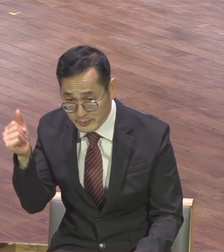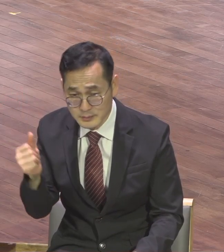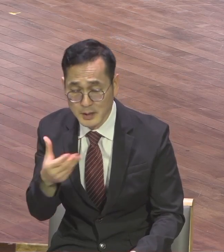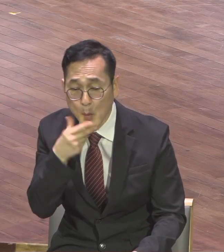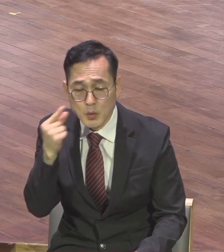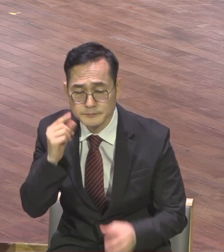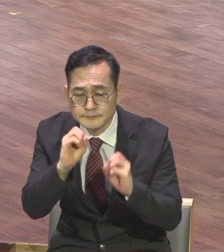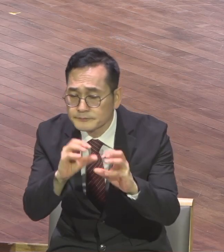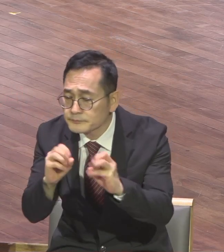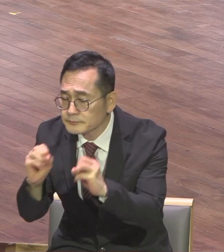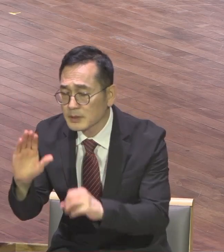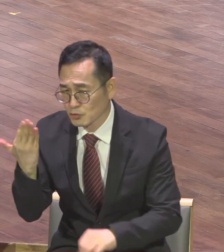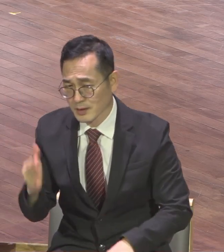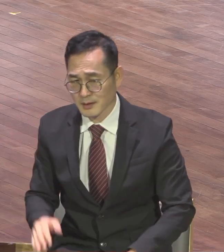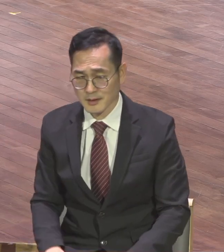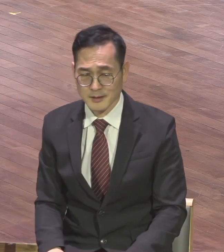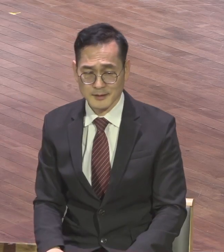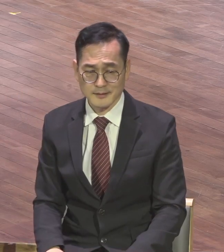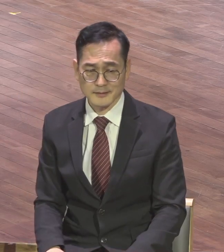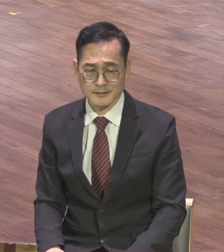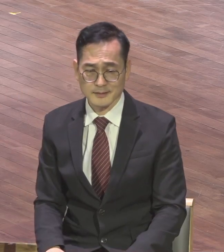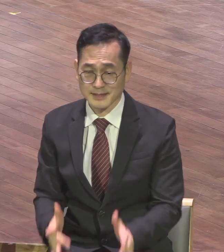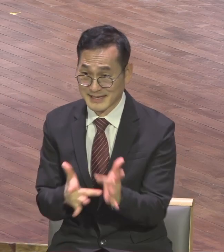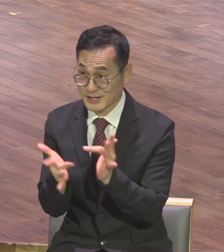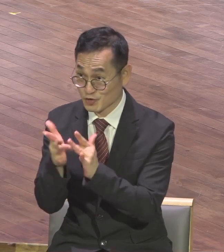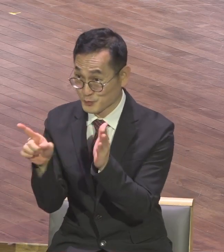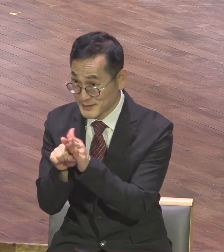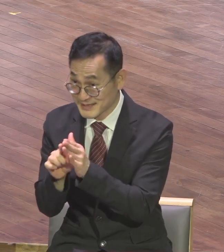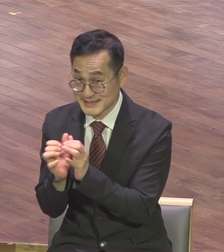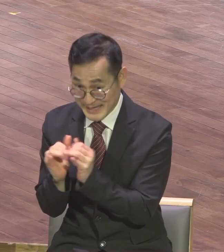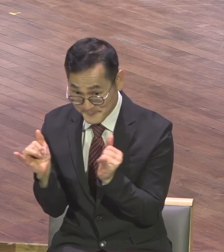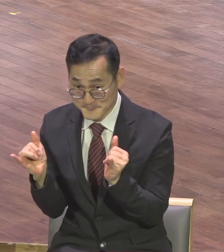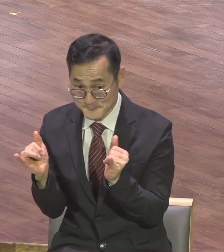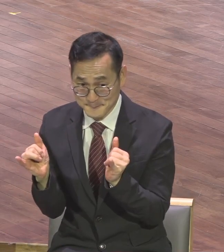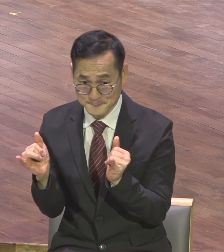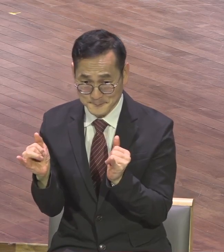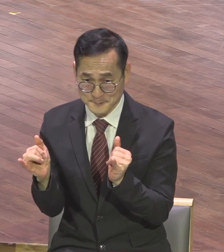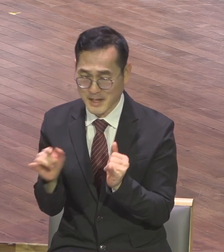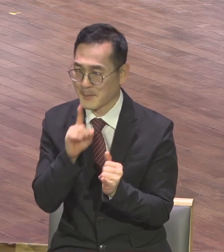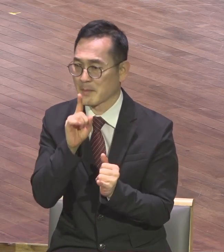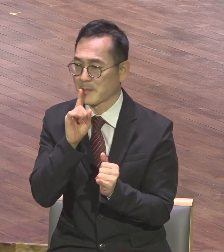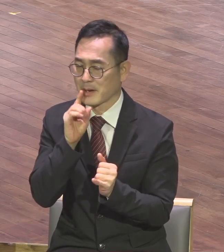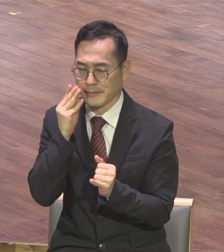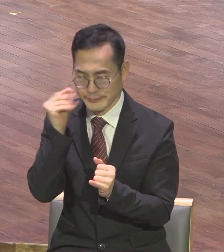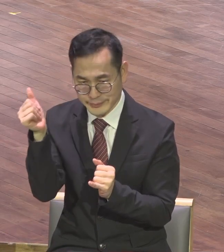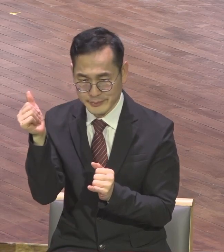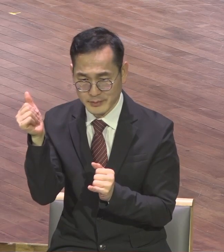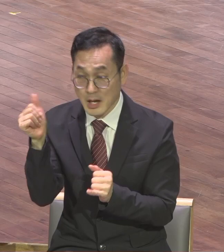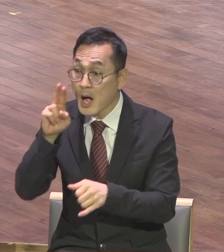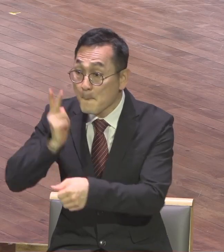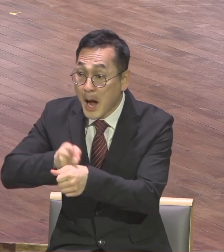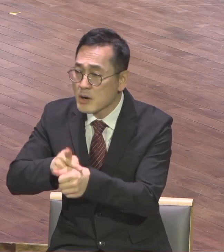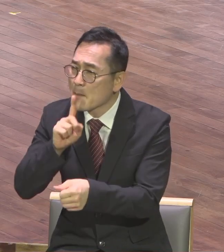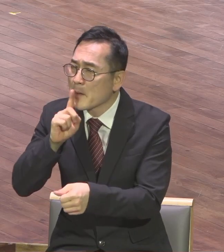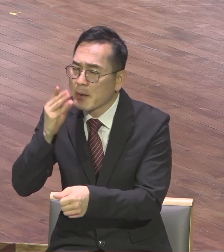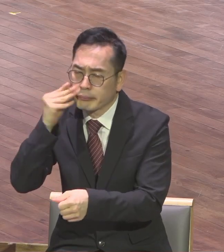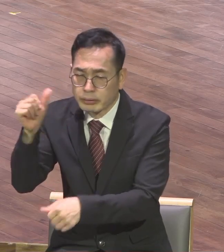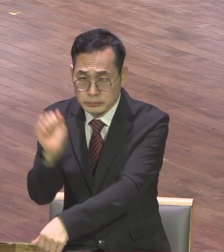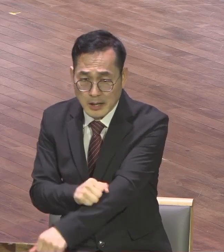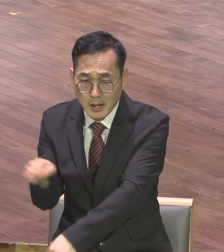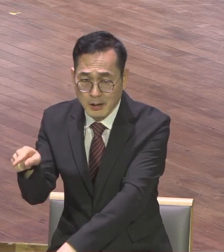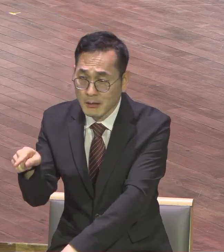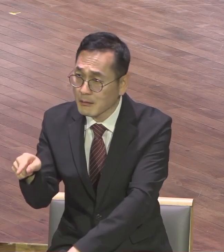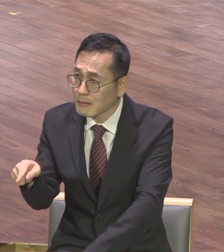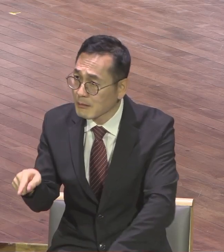그래서 예수 믿는 사람 말이 많다. 말, 바울 보고 말쟁이라 그랬는데 바울이 쓸데없는 말 했습니까? 그 속에 있는